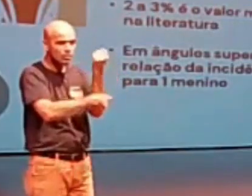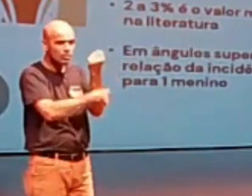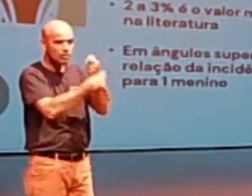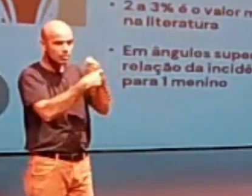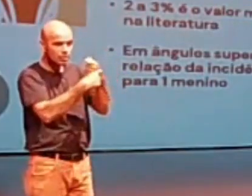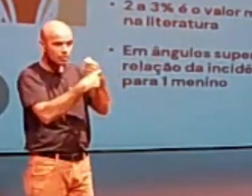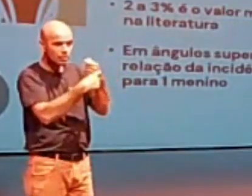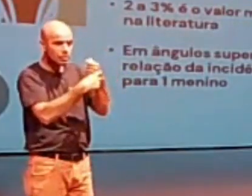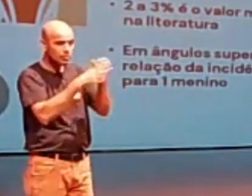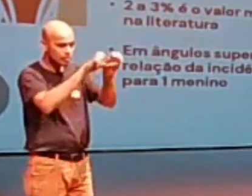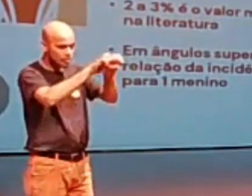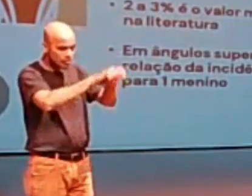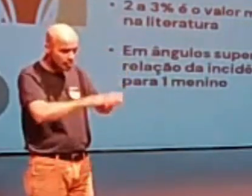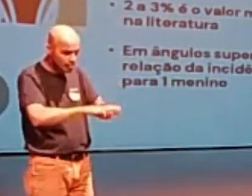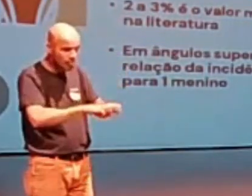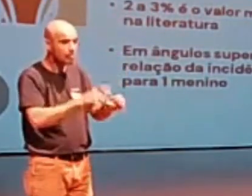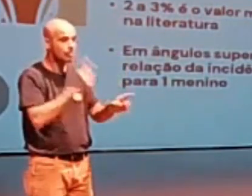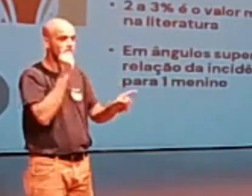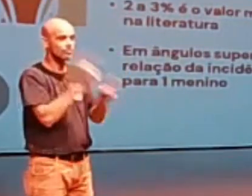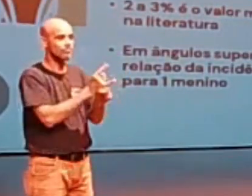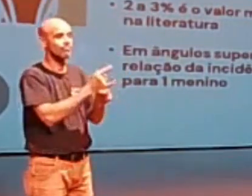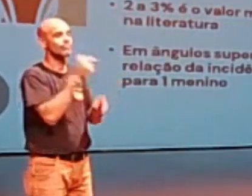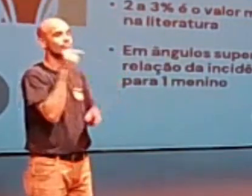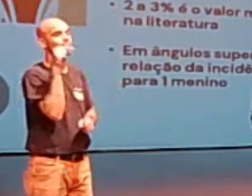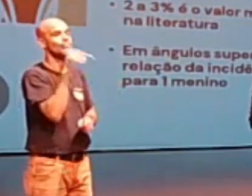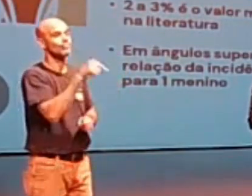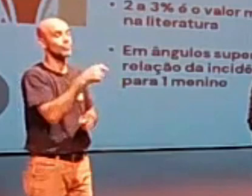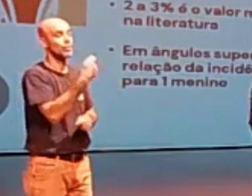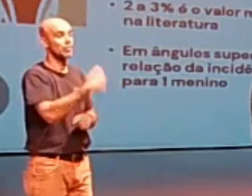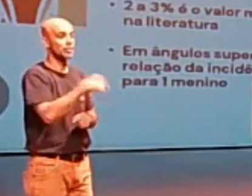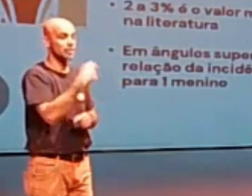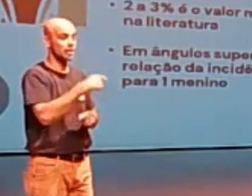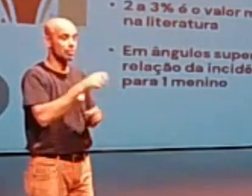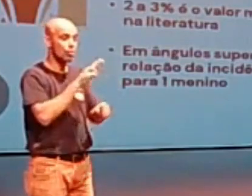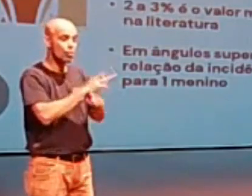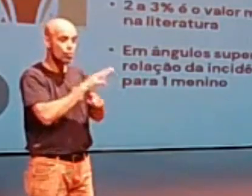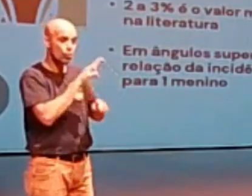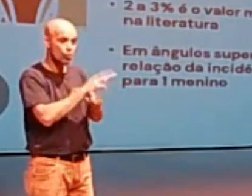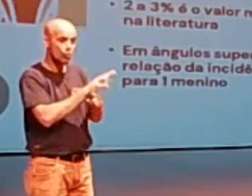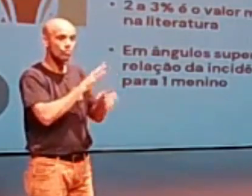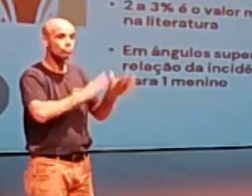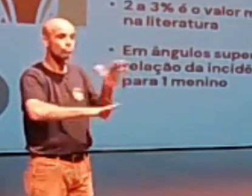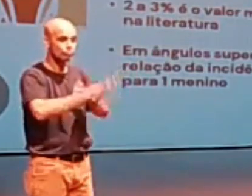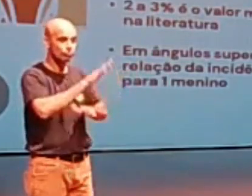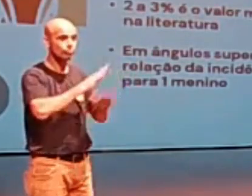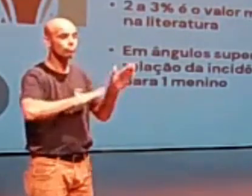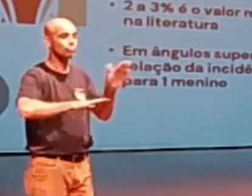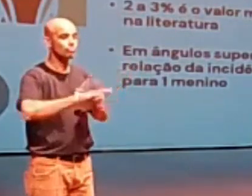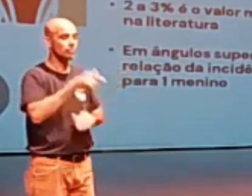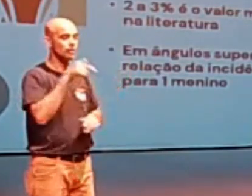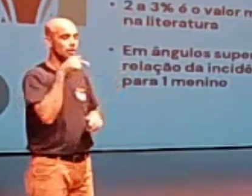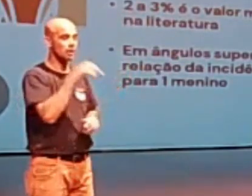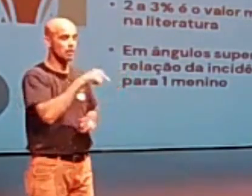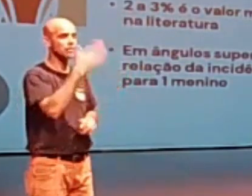escoliose estruturada, e aí precisamos de cuidado, porque a gente já sabe que ela